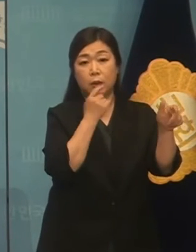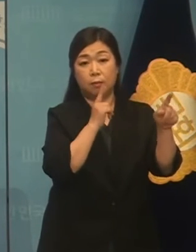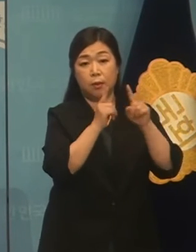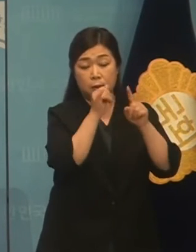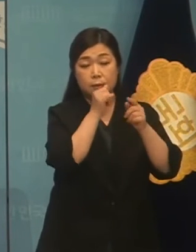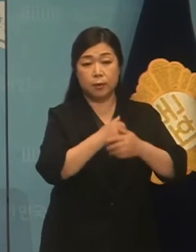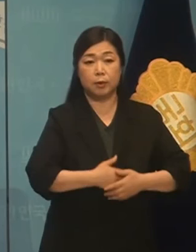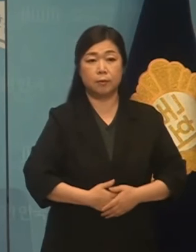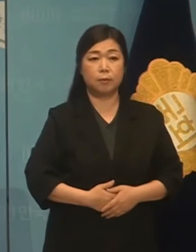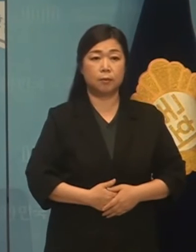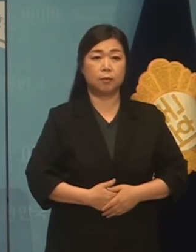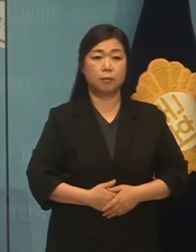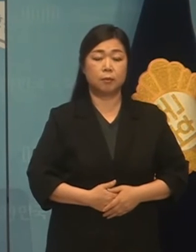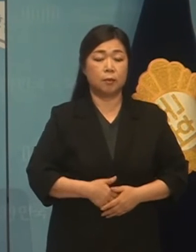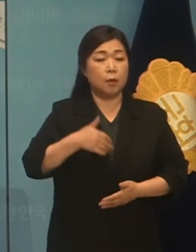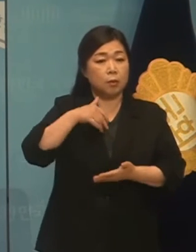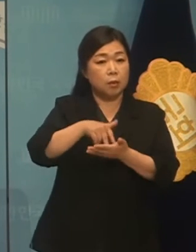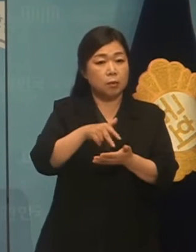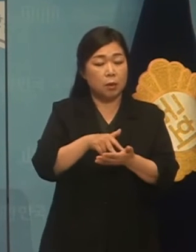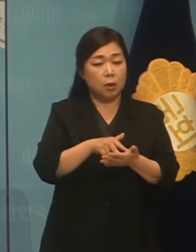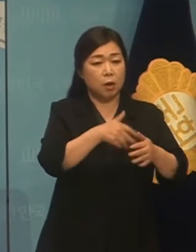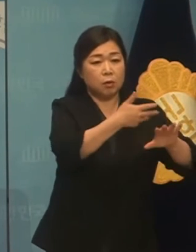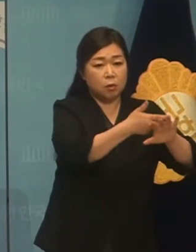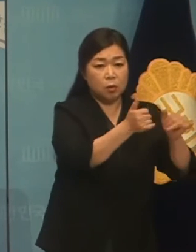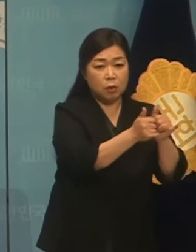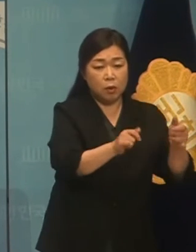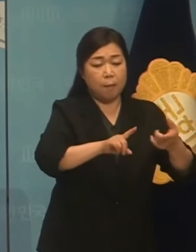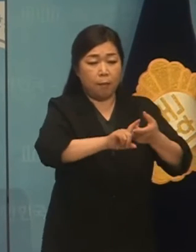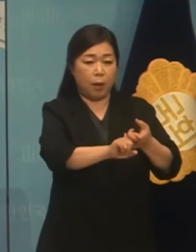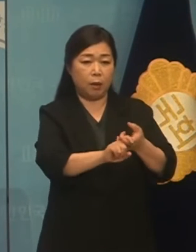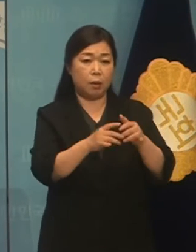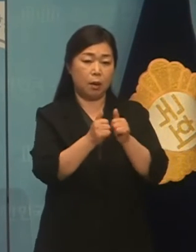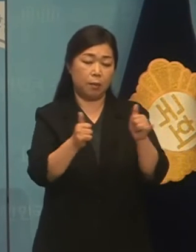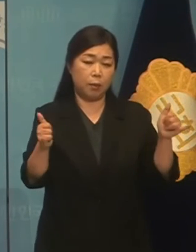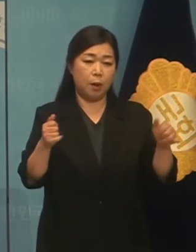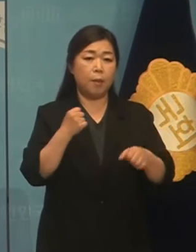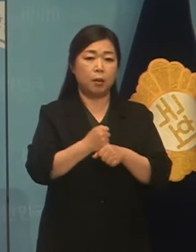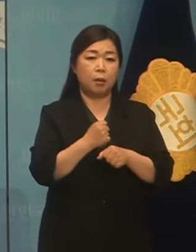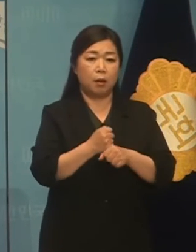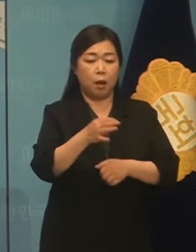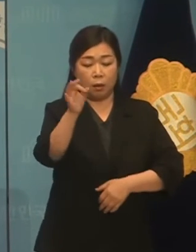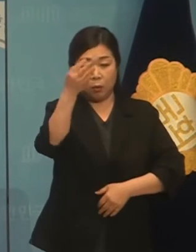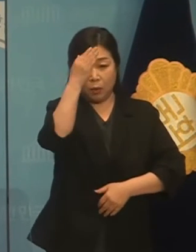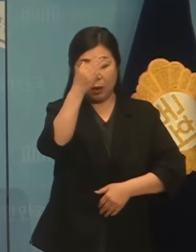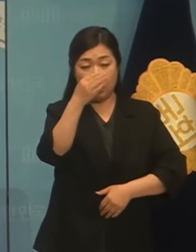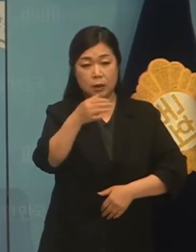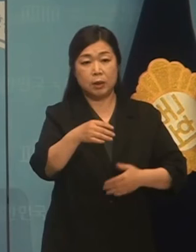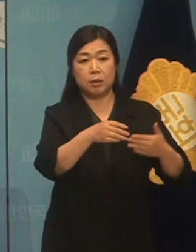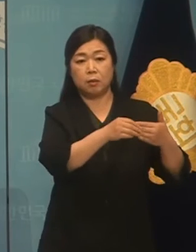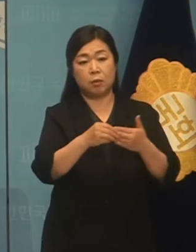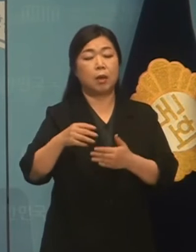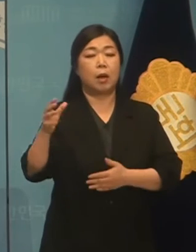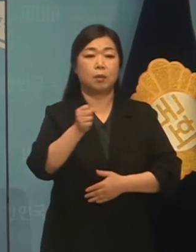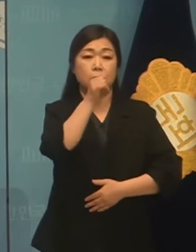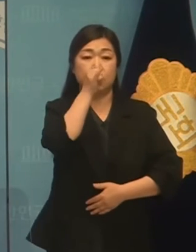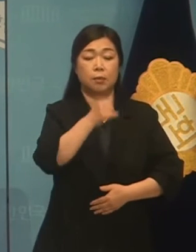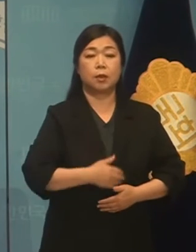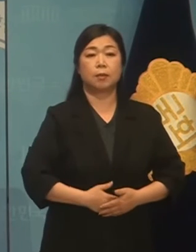말합니다. 저는 적도 우군으로 만드는 매직 리더십을 발휘하면서